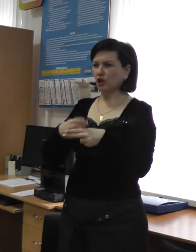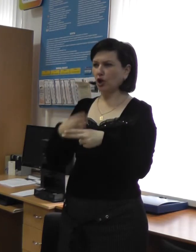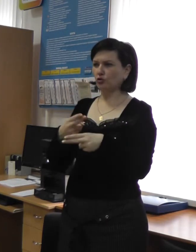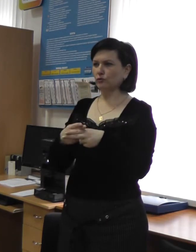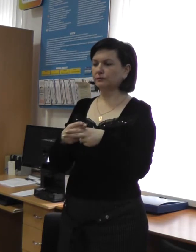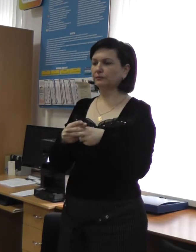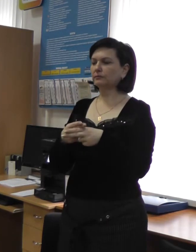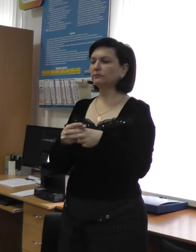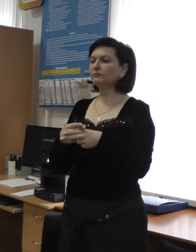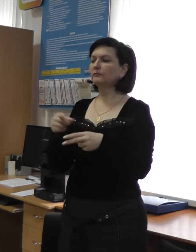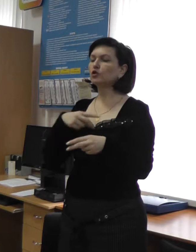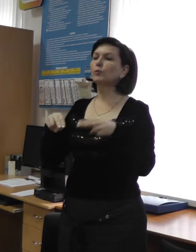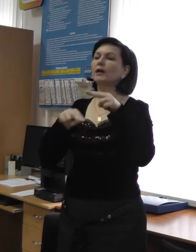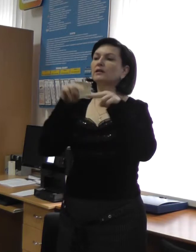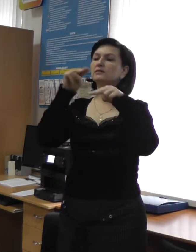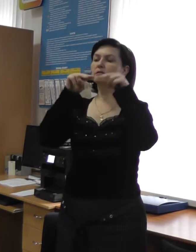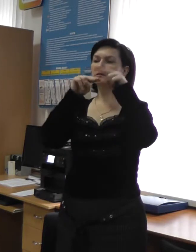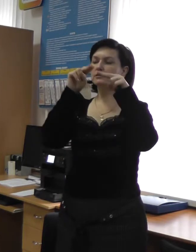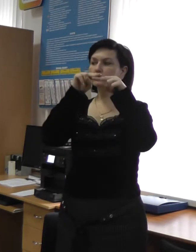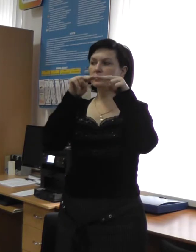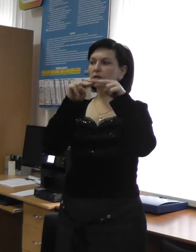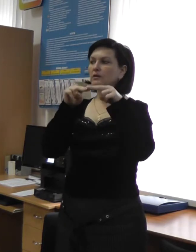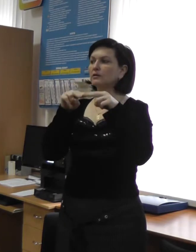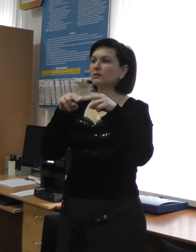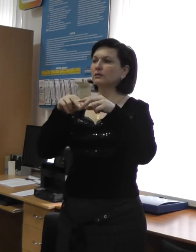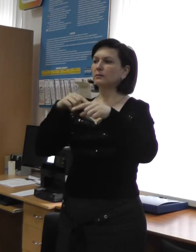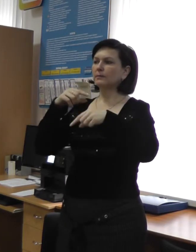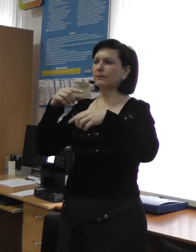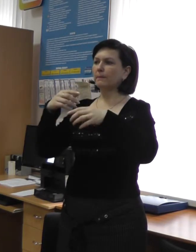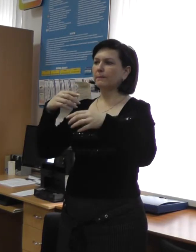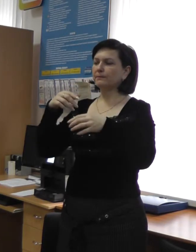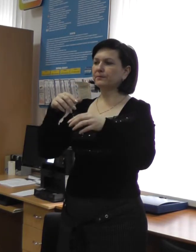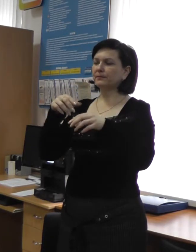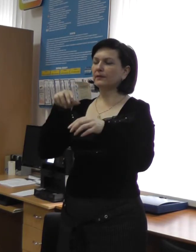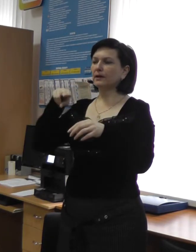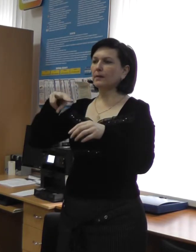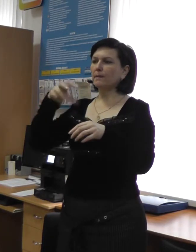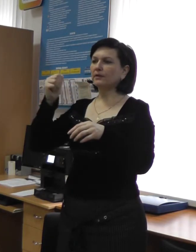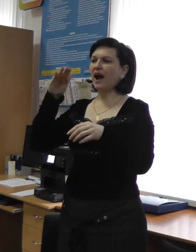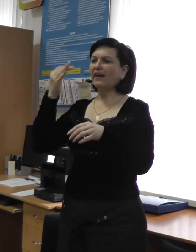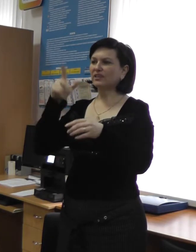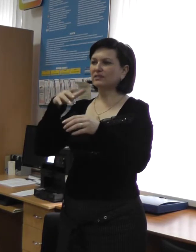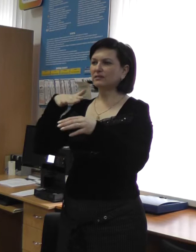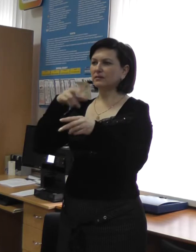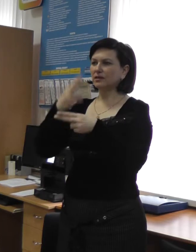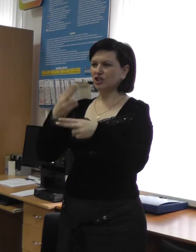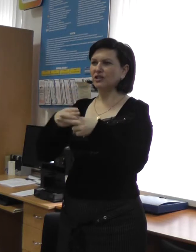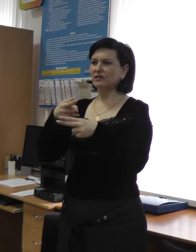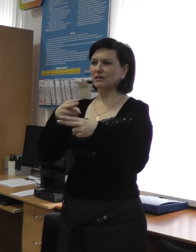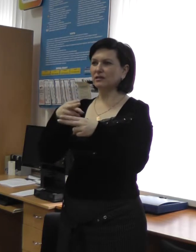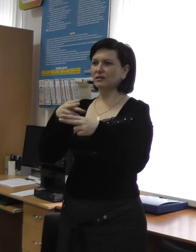изготовлению оборудования для строящихся предприятий переработки запасных частей сельхозмашин,